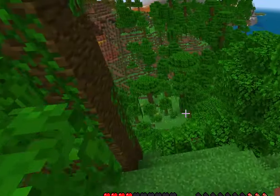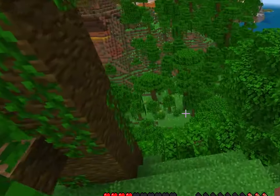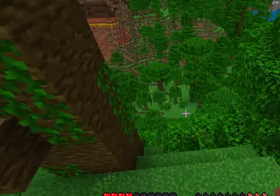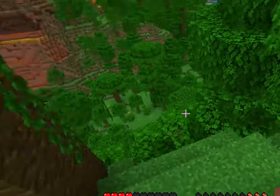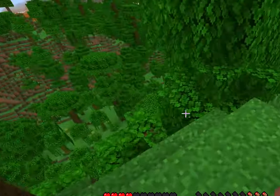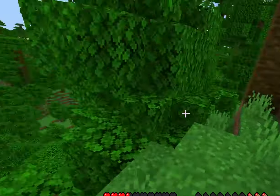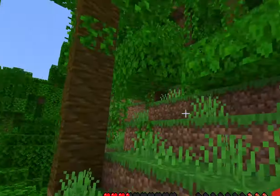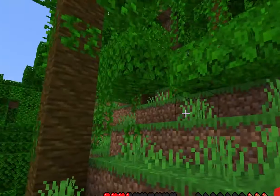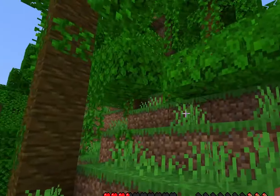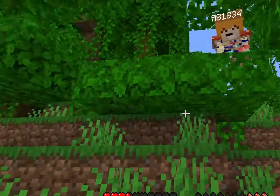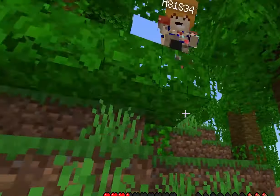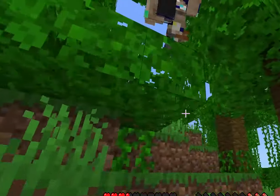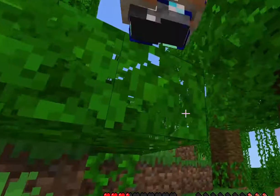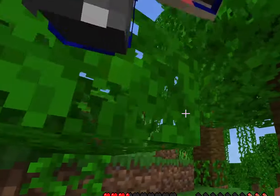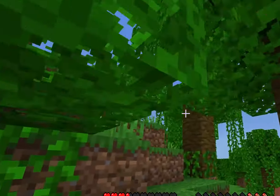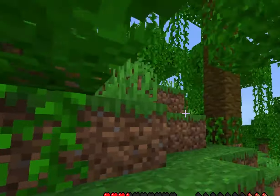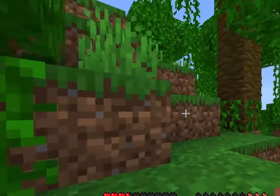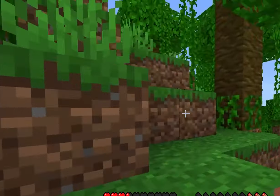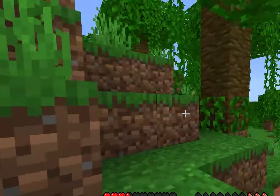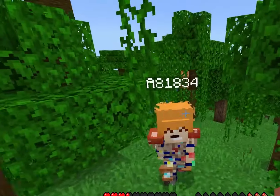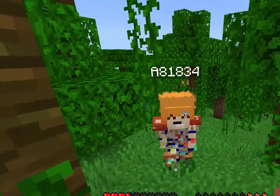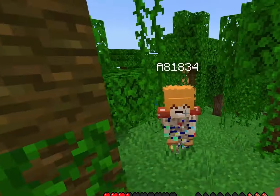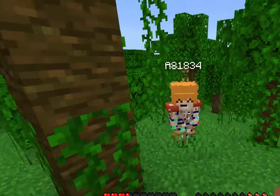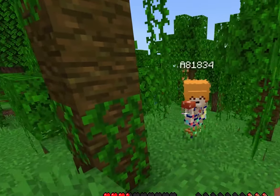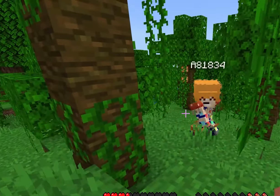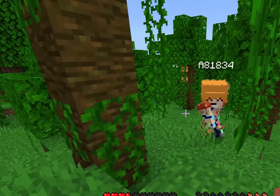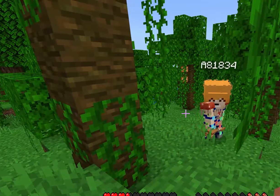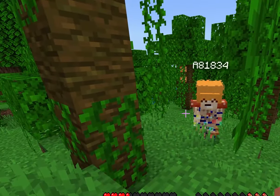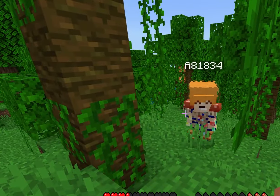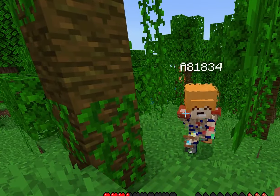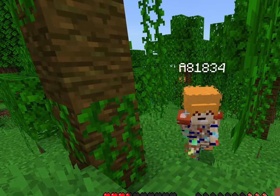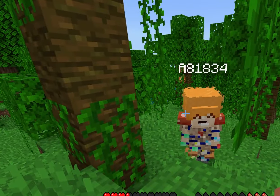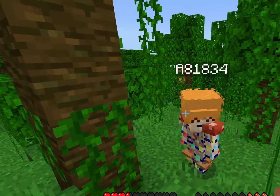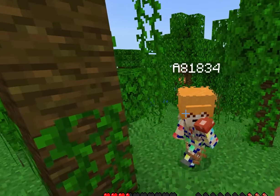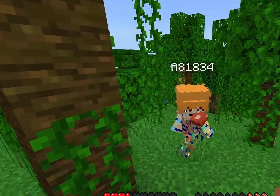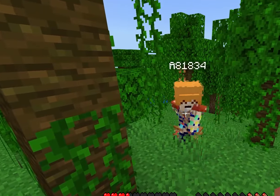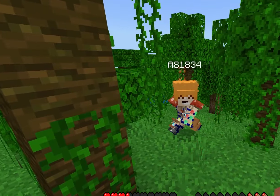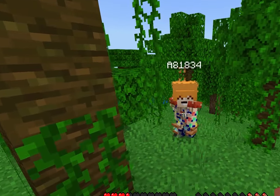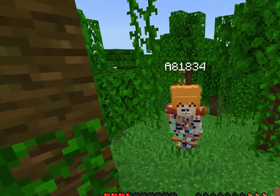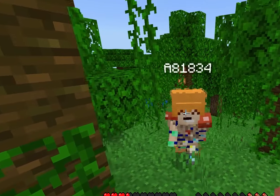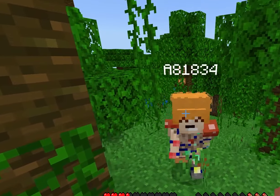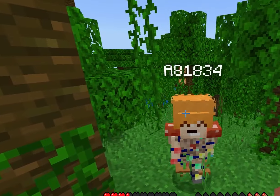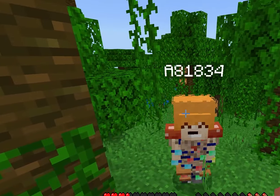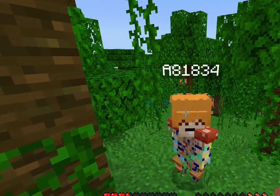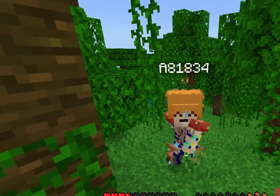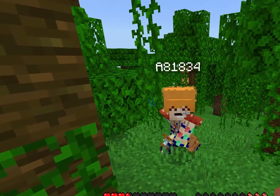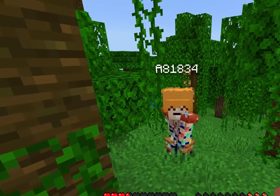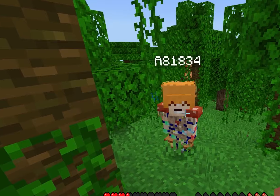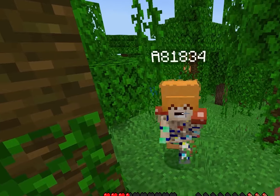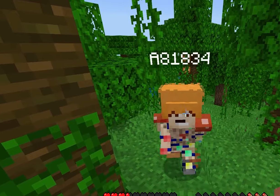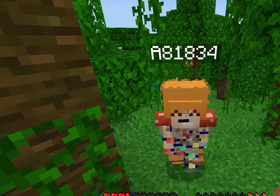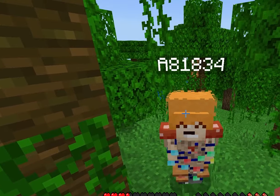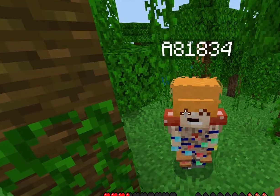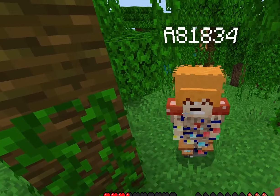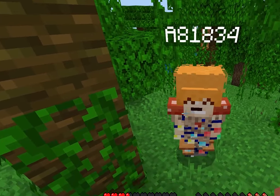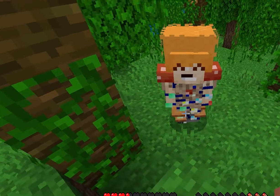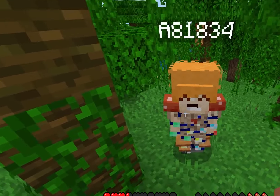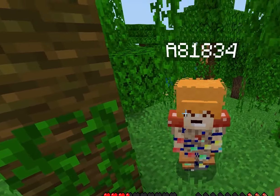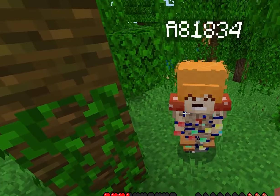ない行かないじゃあ行かないですね全然エビュさん行きましょう僕行きますけどやっぱ砂漠ですねじゃあ行き